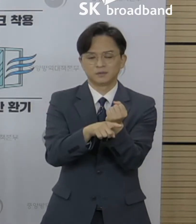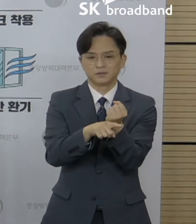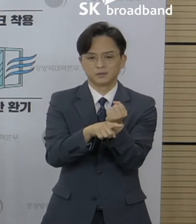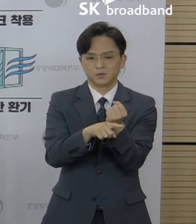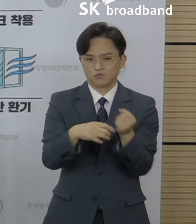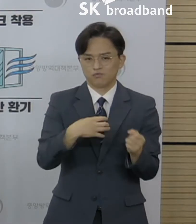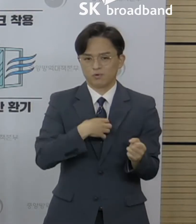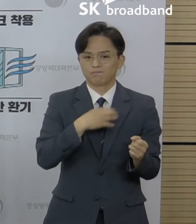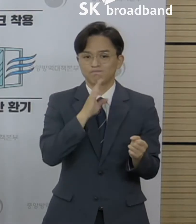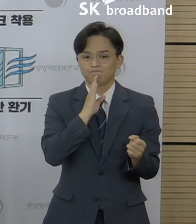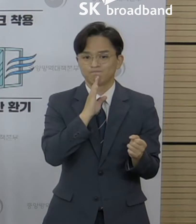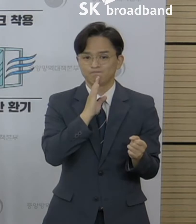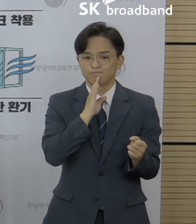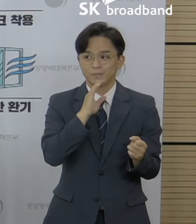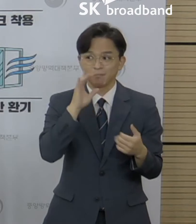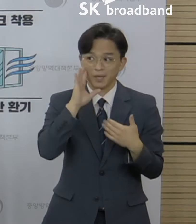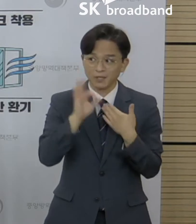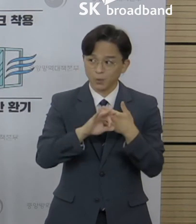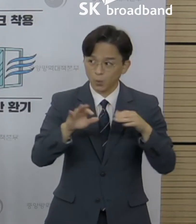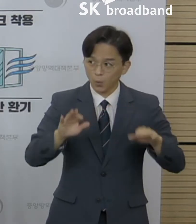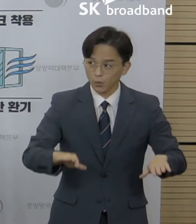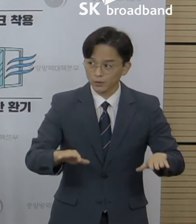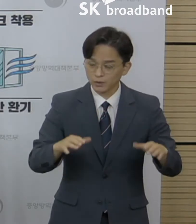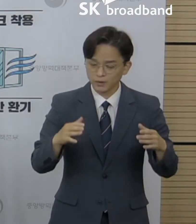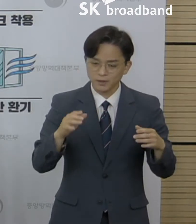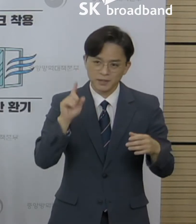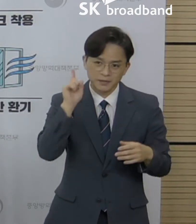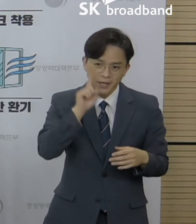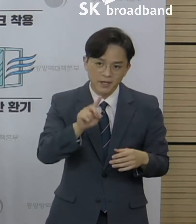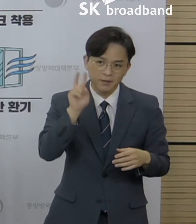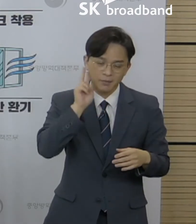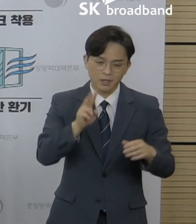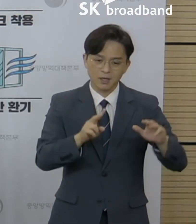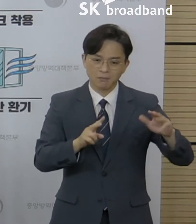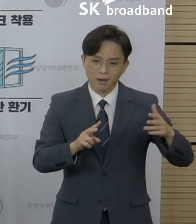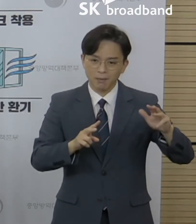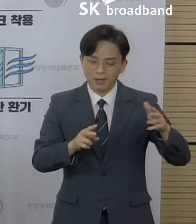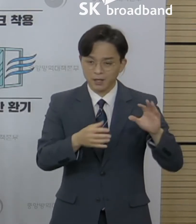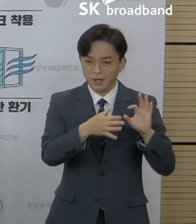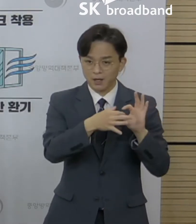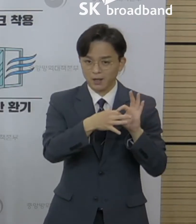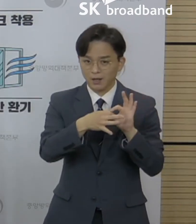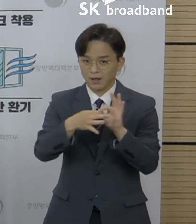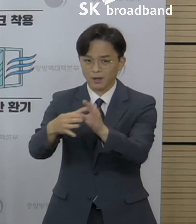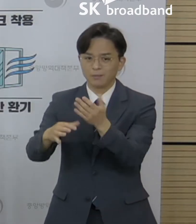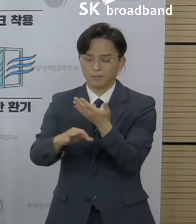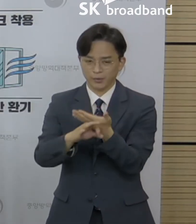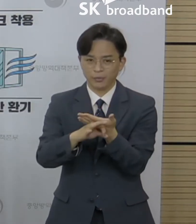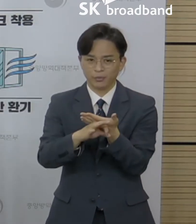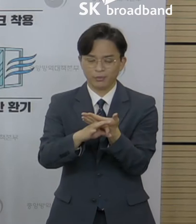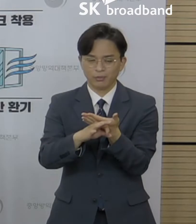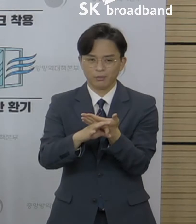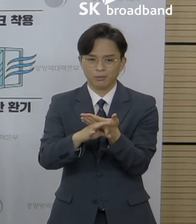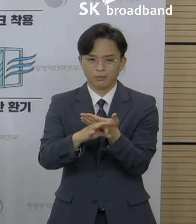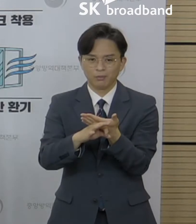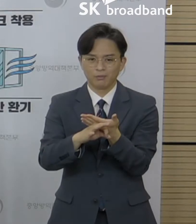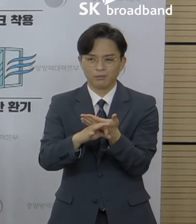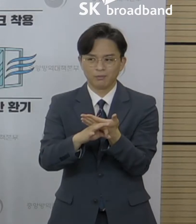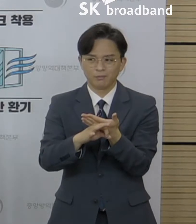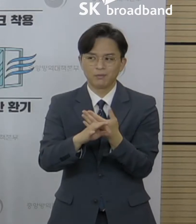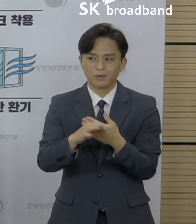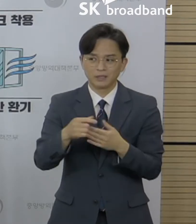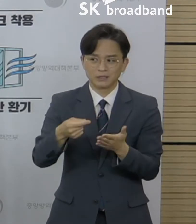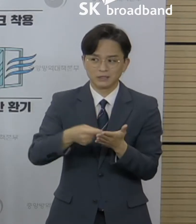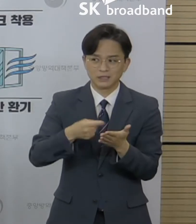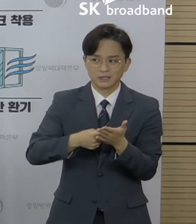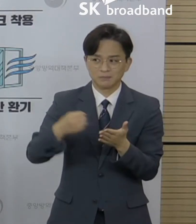진행이 된다면 우려되는 바는 물론 코로나19의 양상이 매우 크게 증가하는 것으로